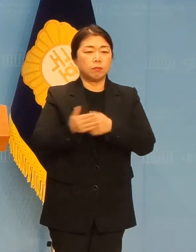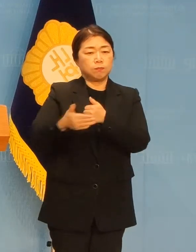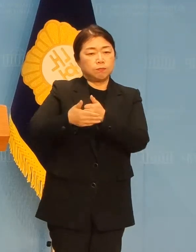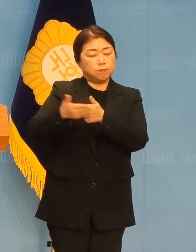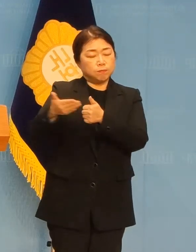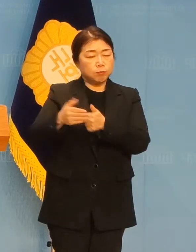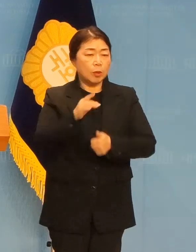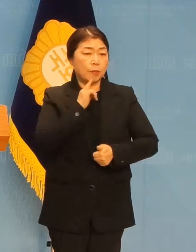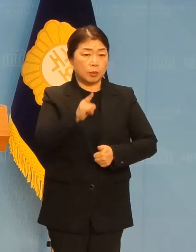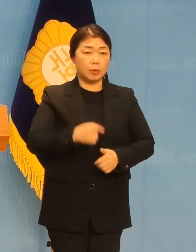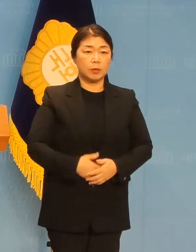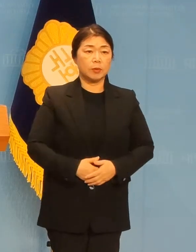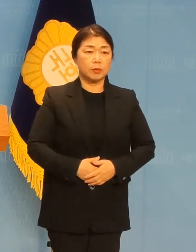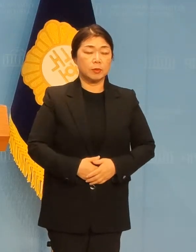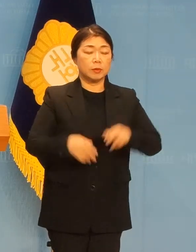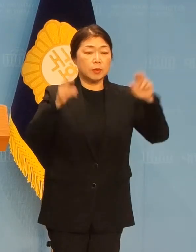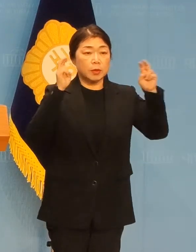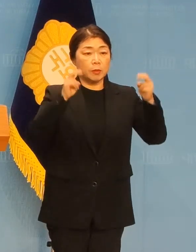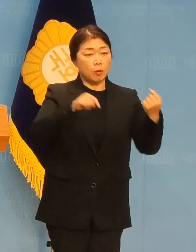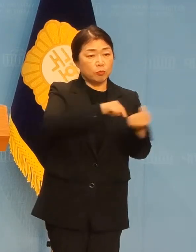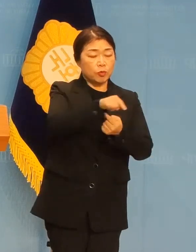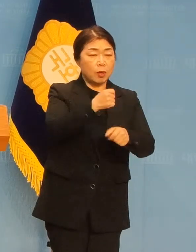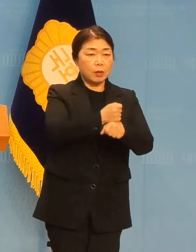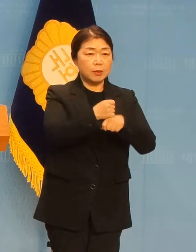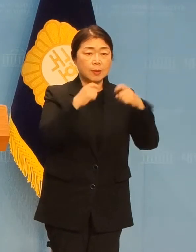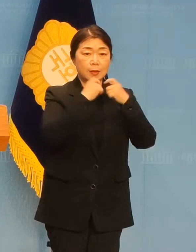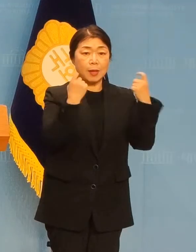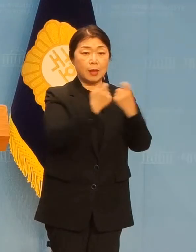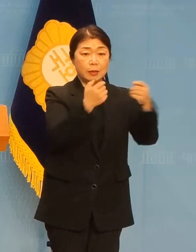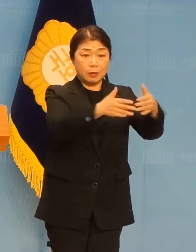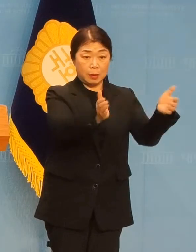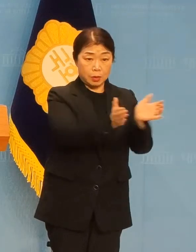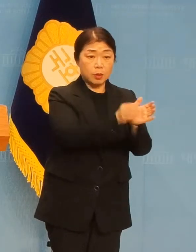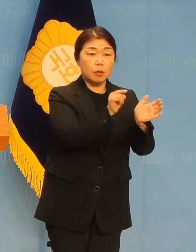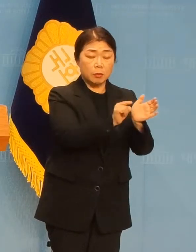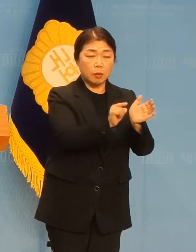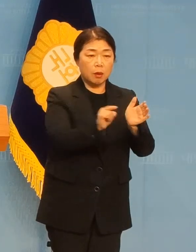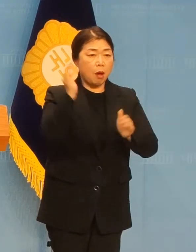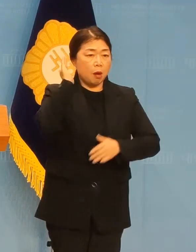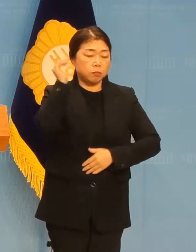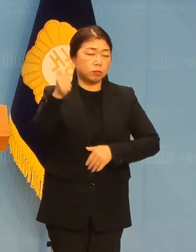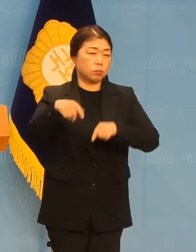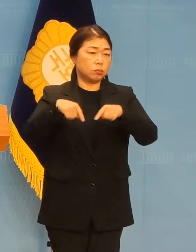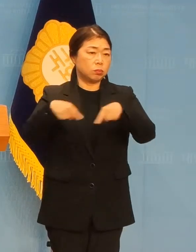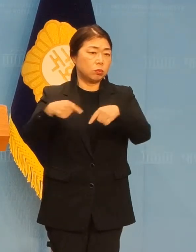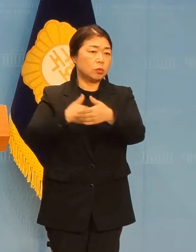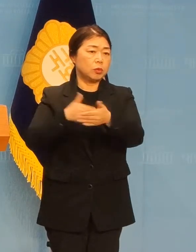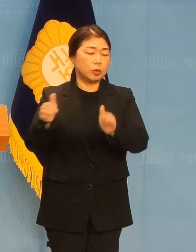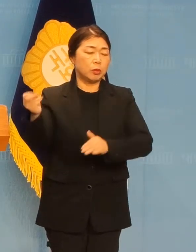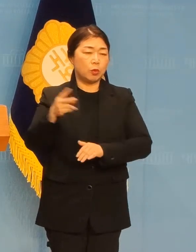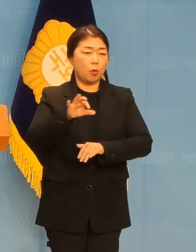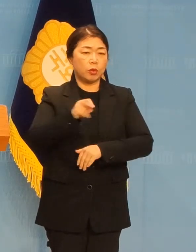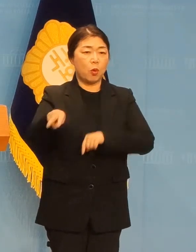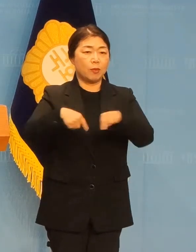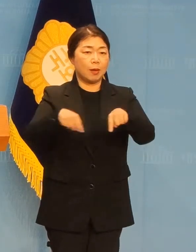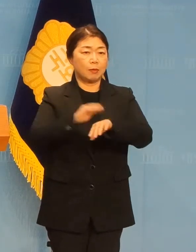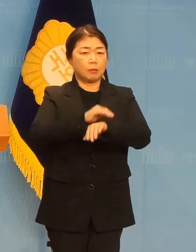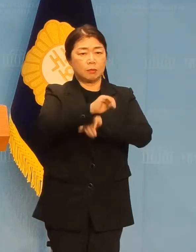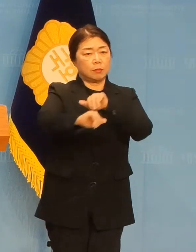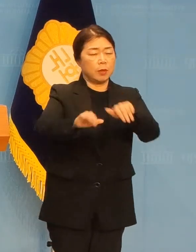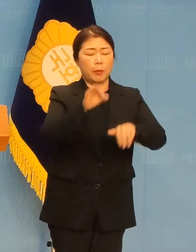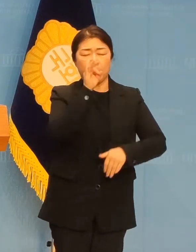기업들이 돈을 모아 운영하는 민간 단체에 대통령실이나 여당이 관여할 권한은 털끝만큼도